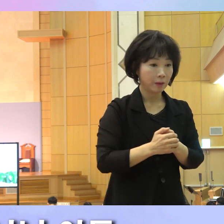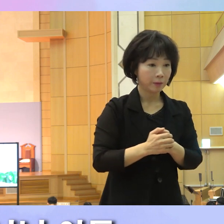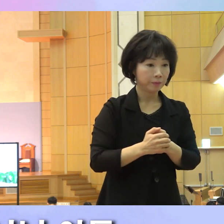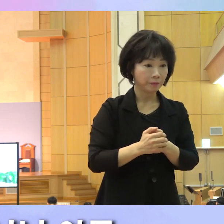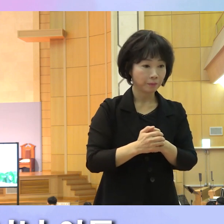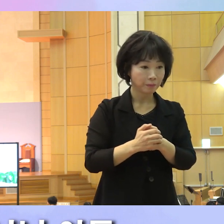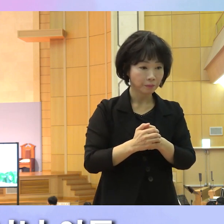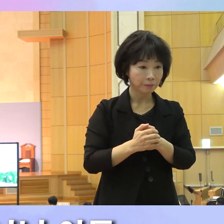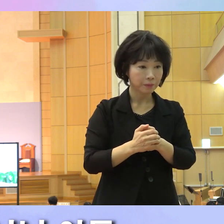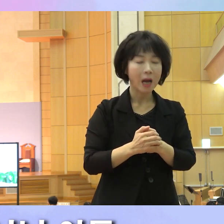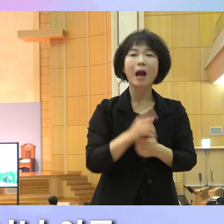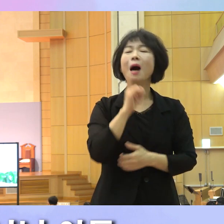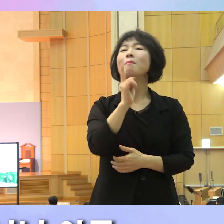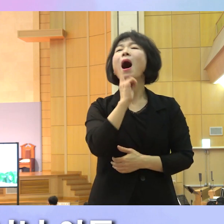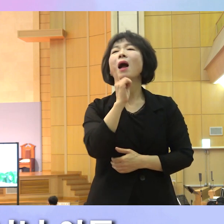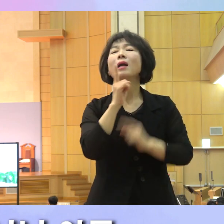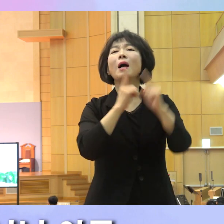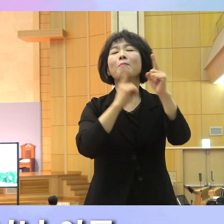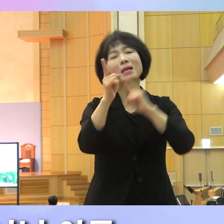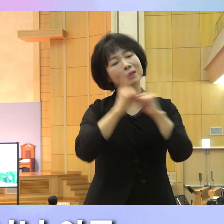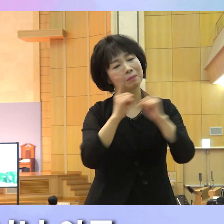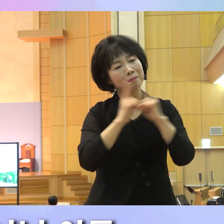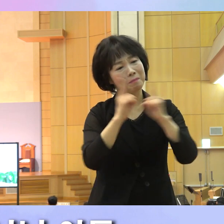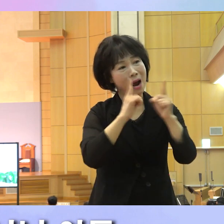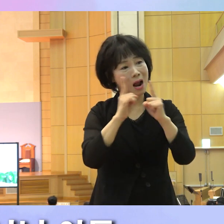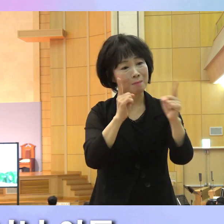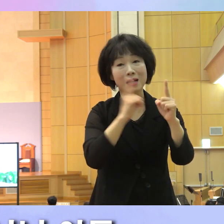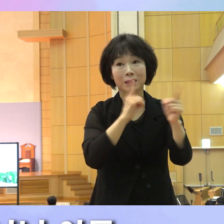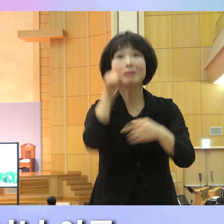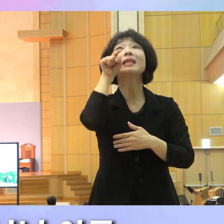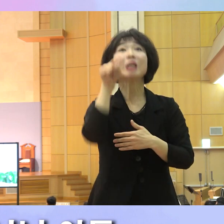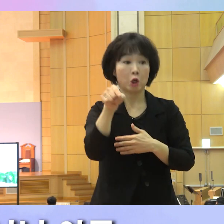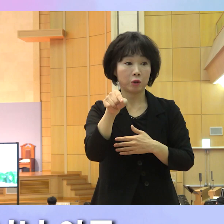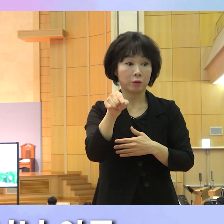사실 가로대 64절인가요? 네, 가로대. 이는